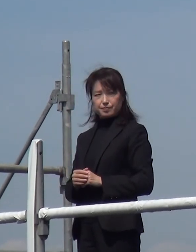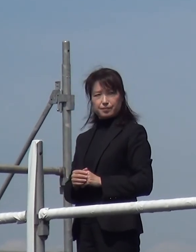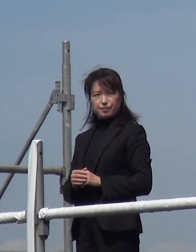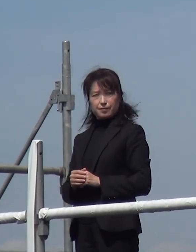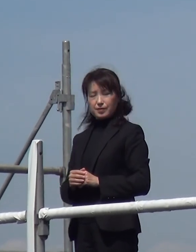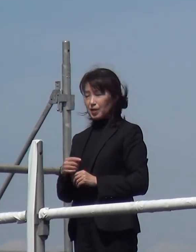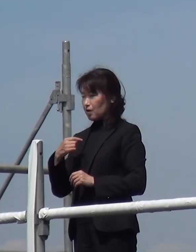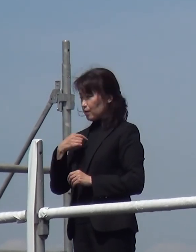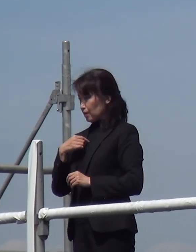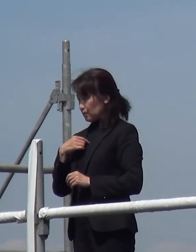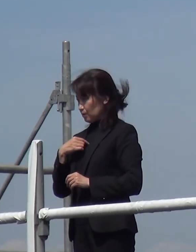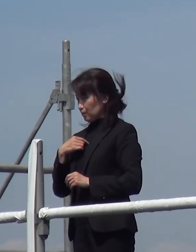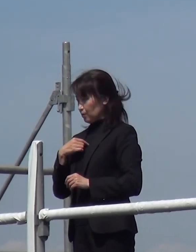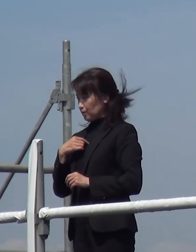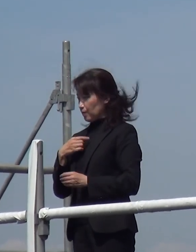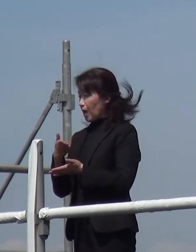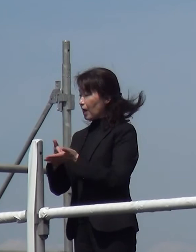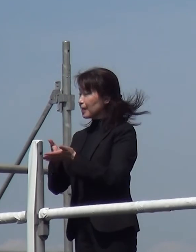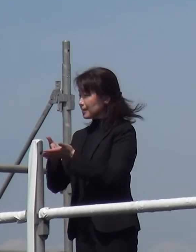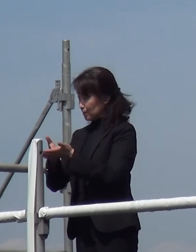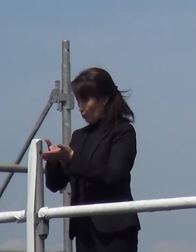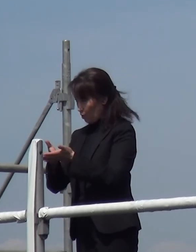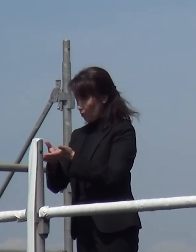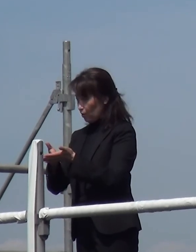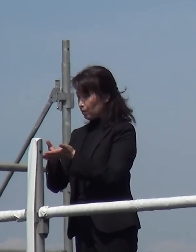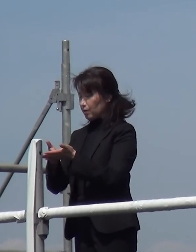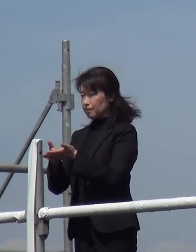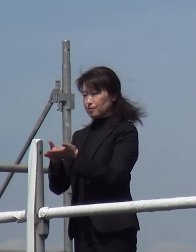は自分の話を